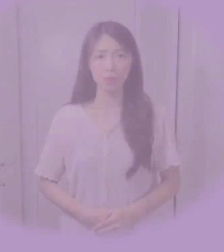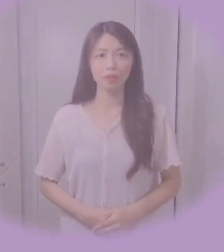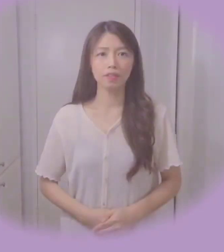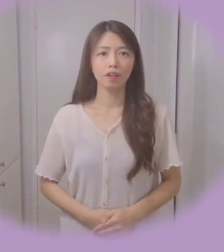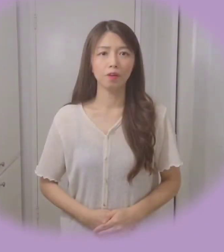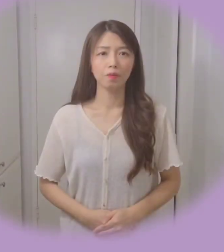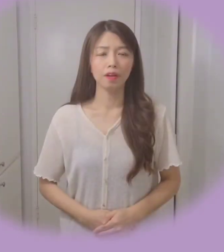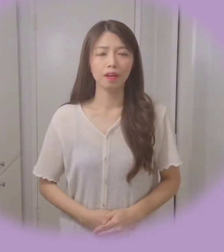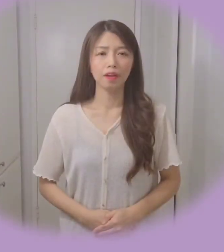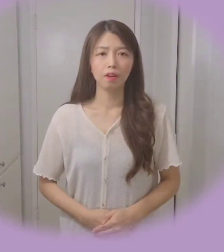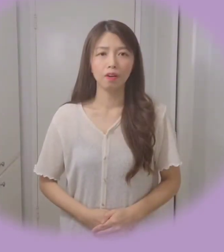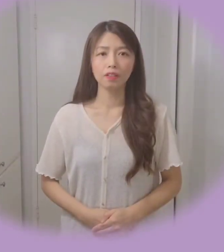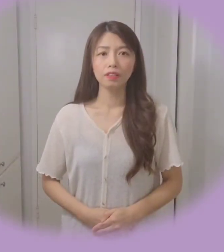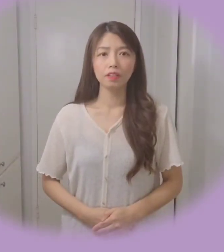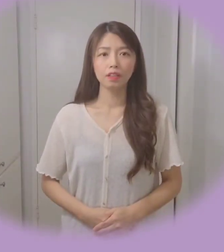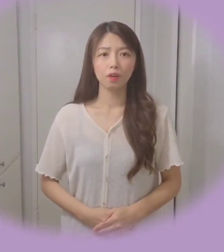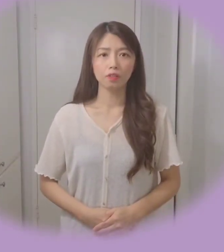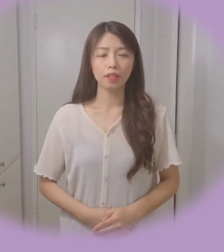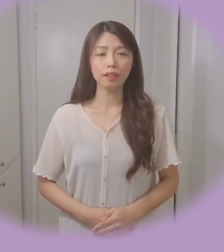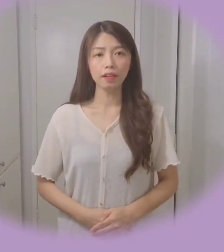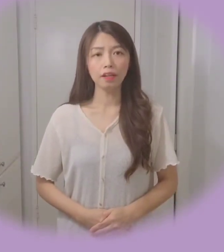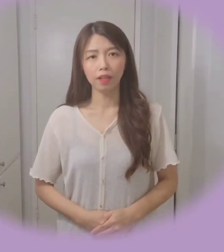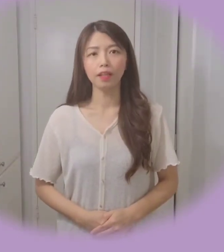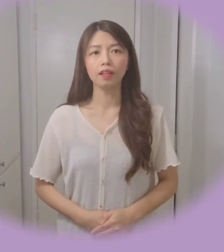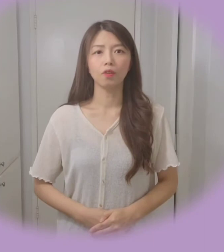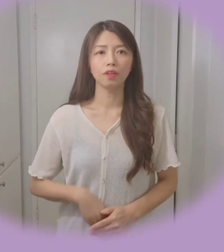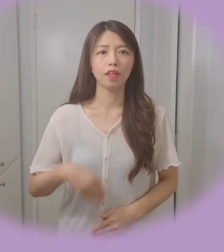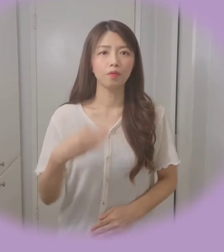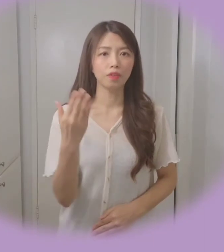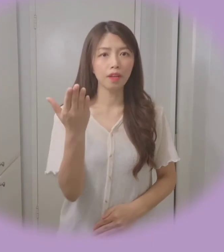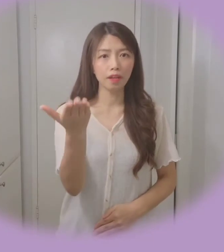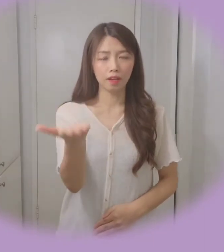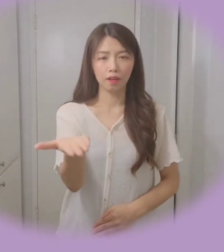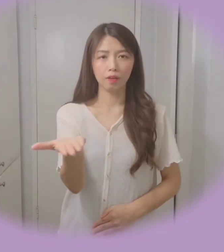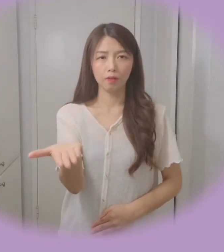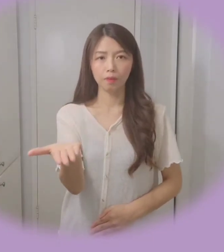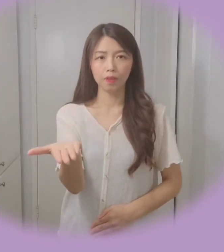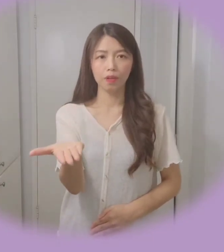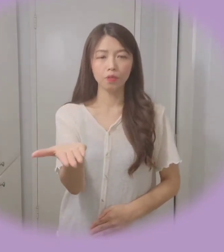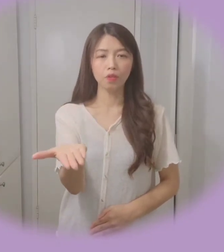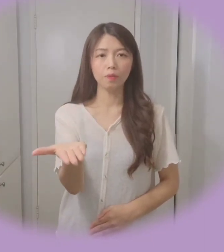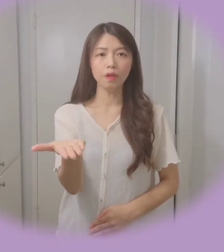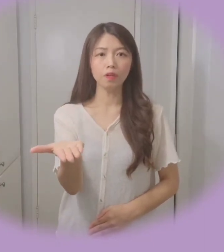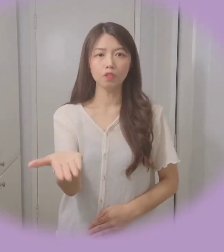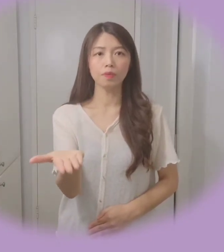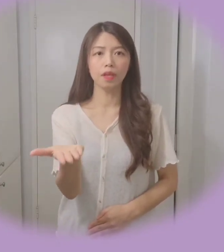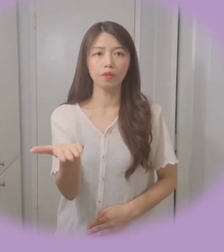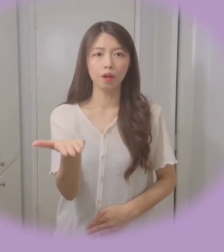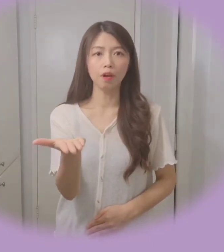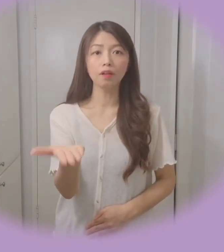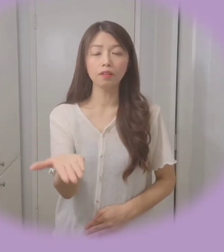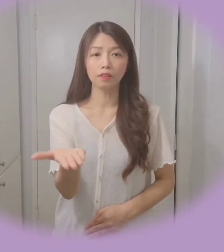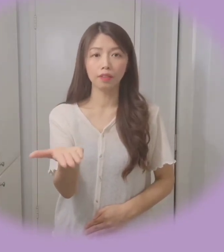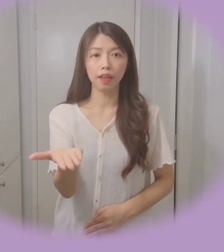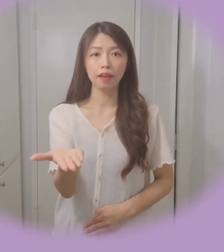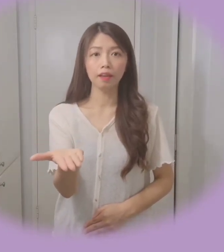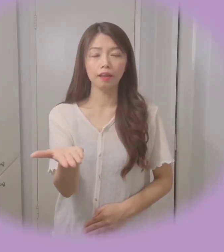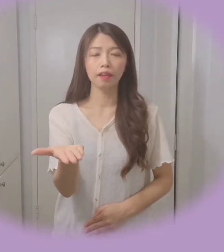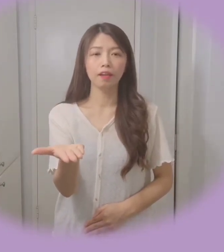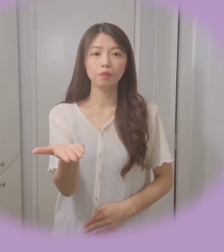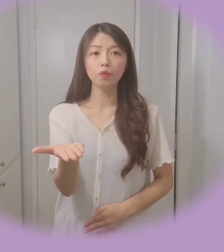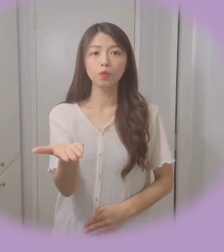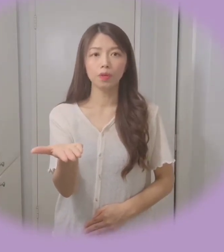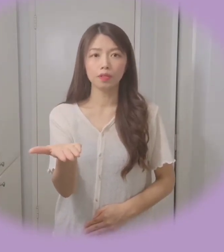그 목소리처럼. 그는 여기서 상대를 나타내는 거기 때문에 이렇게 손을 펼쳐주시면 되고요.